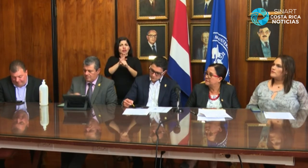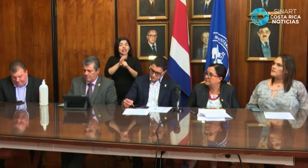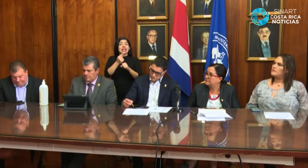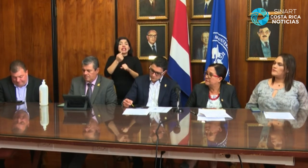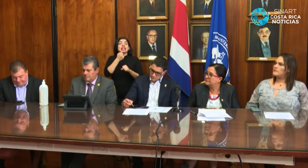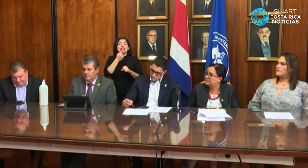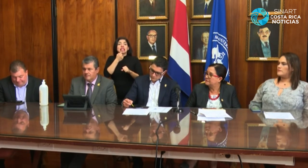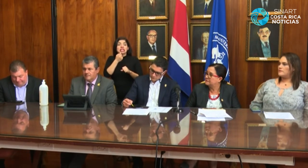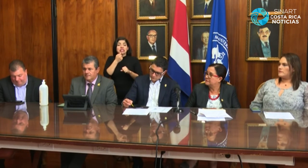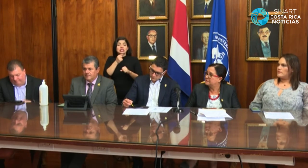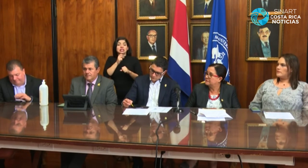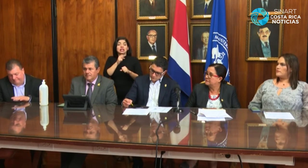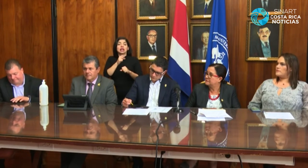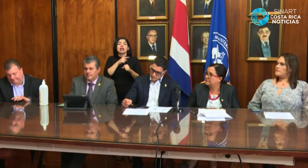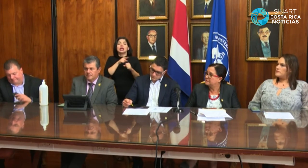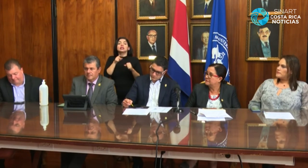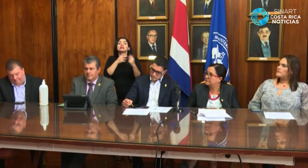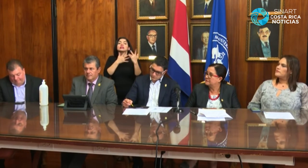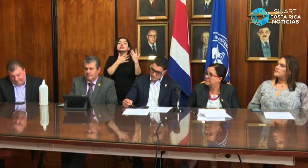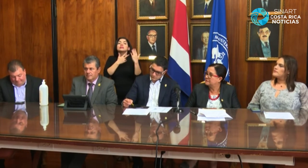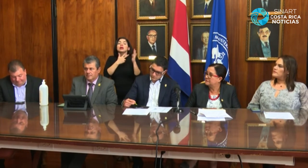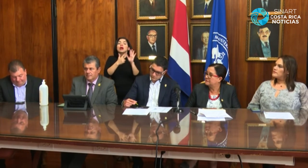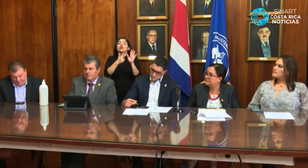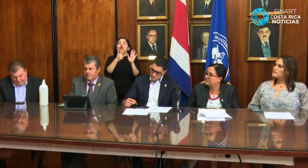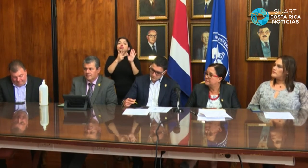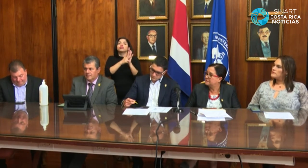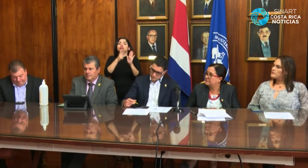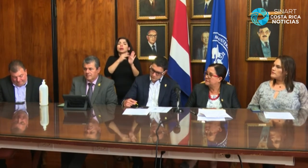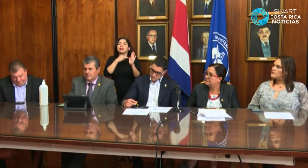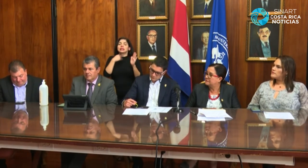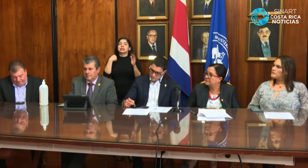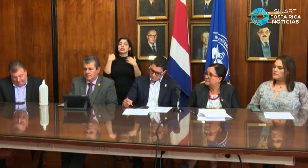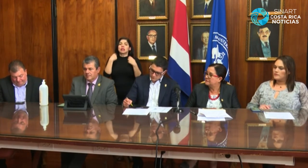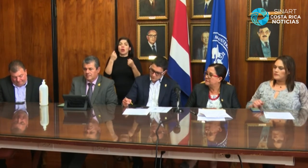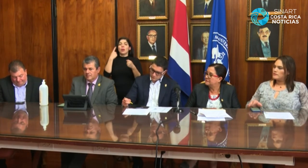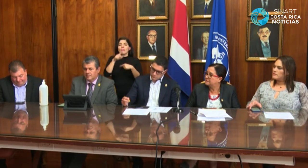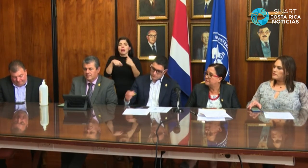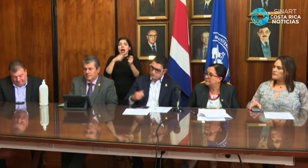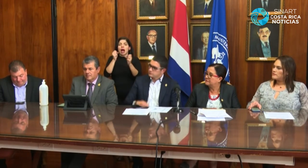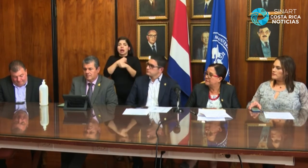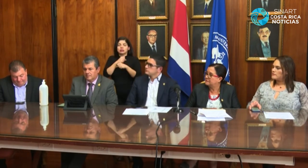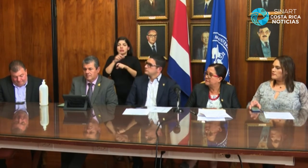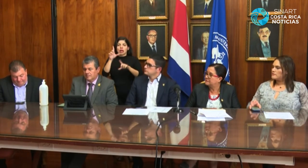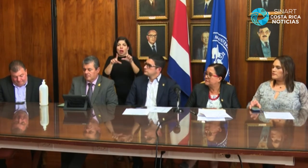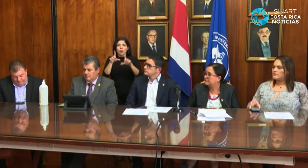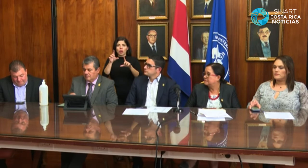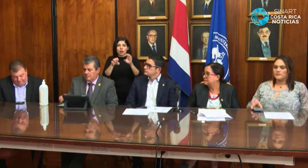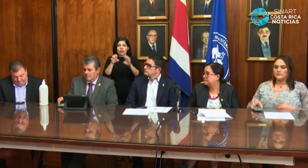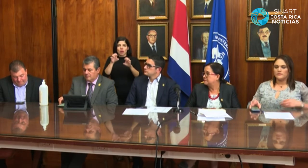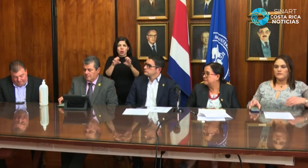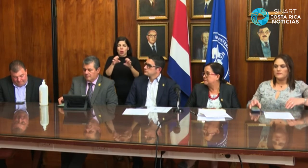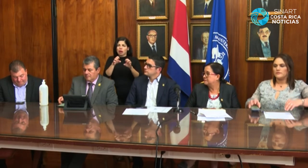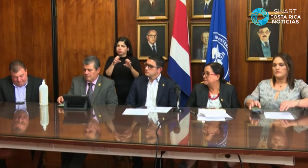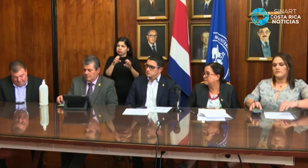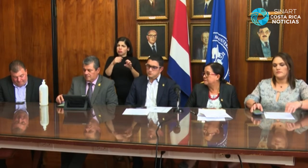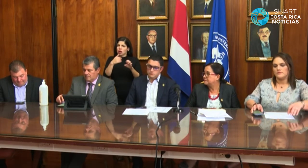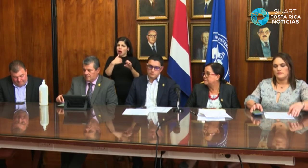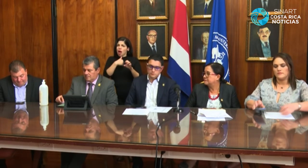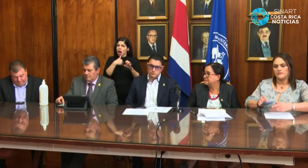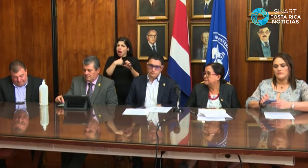diciendo incluso que están esperando la aprobación del Ministerio de Salud para realizar este tipo de pruebas. Si hay